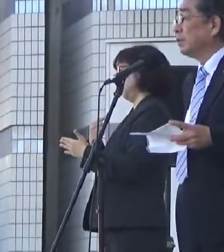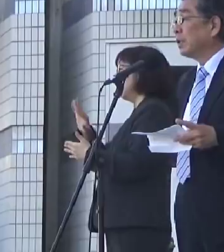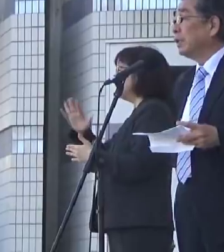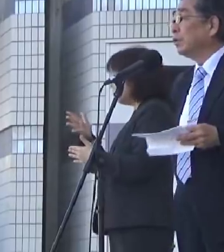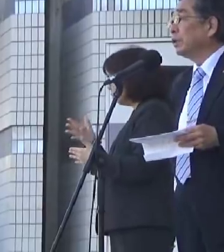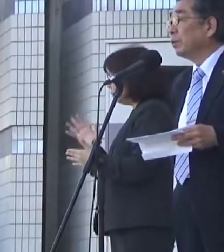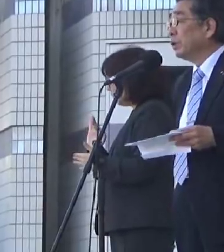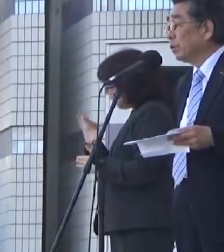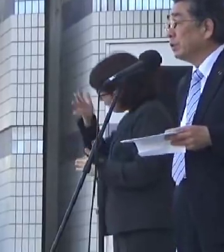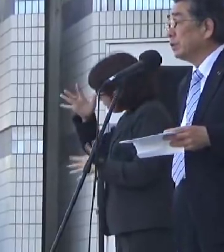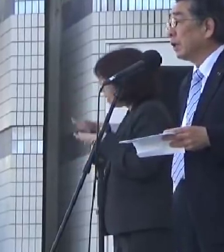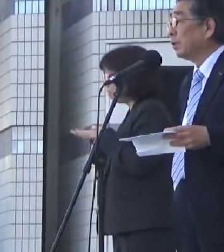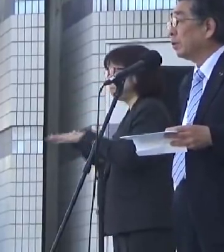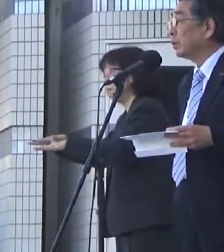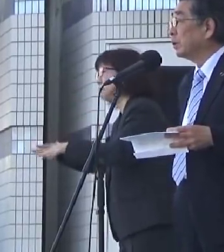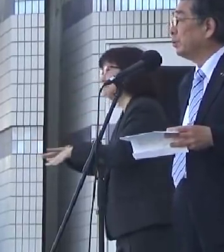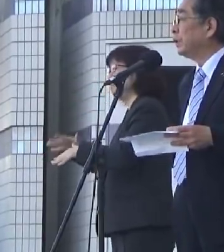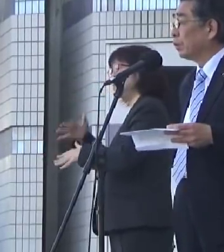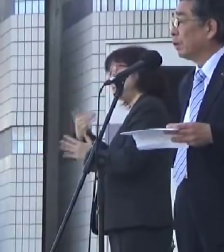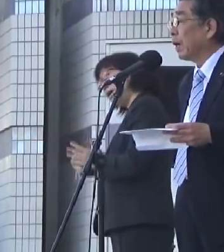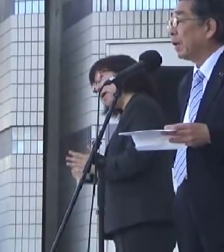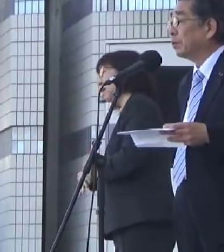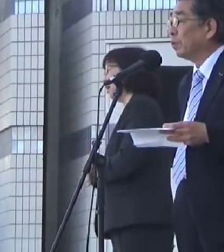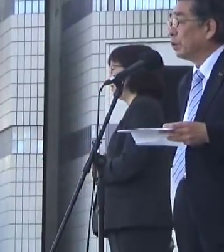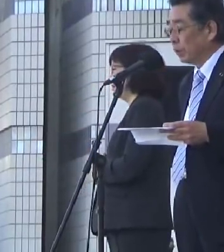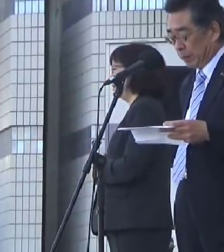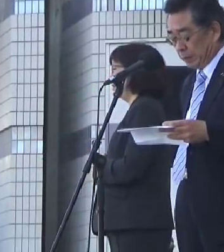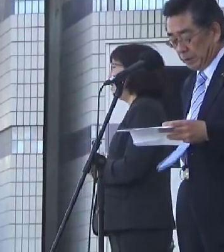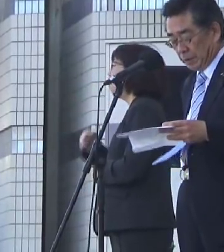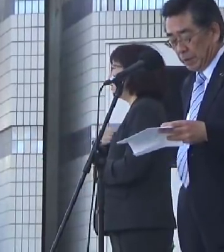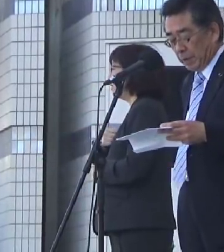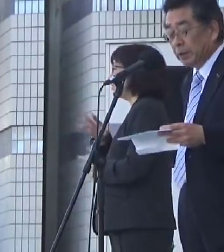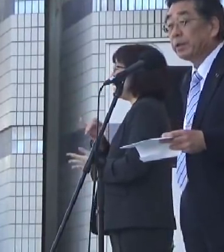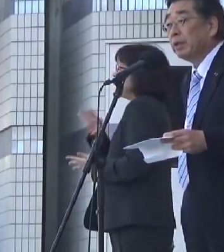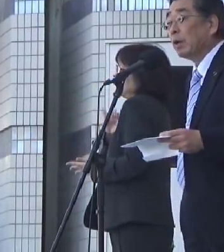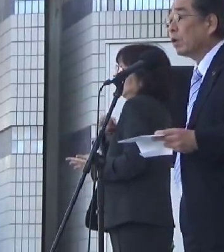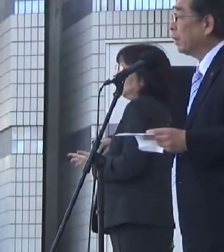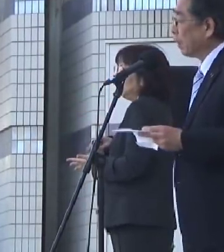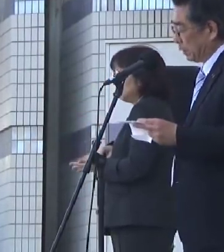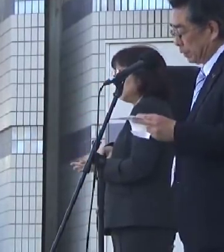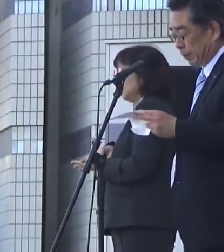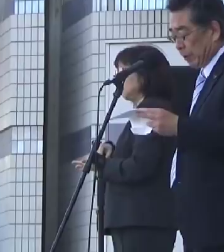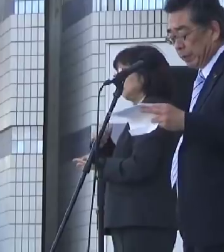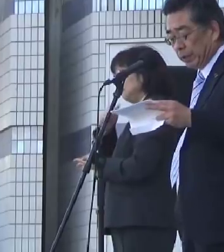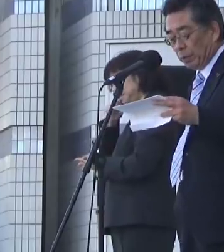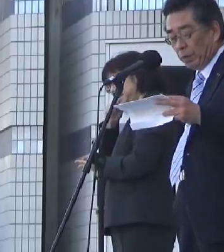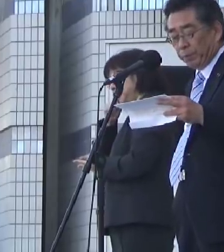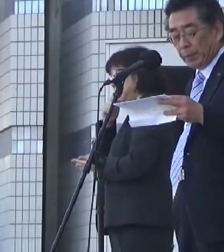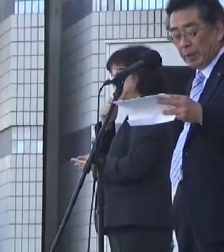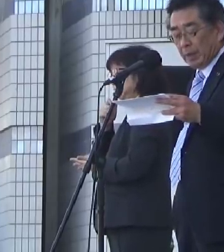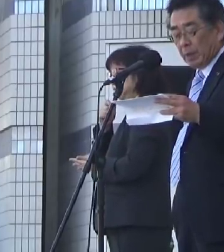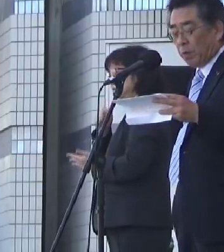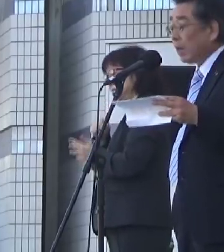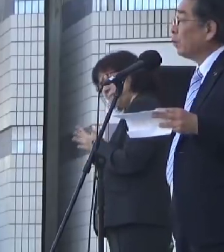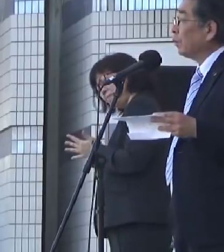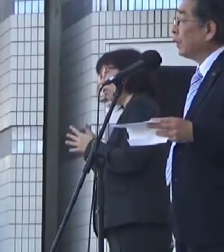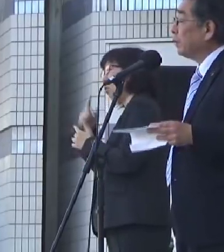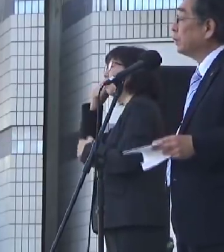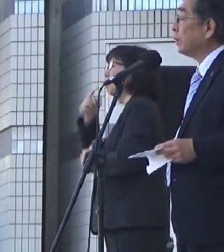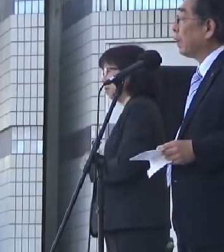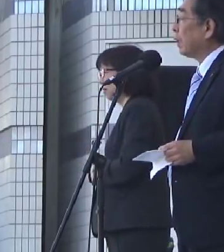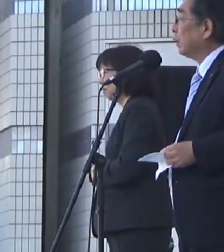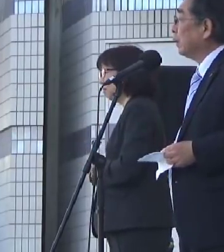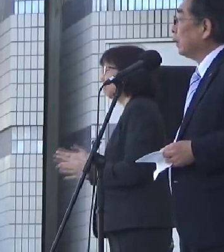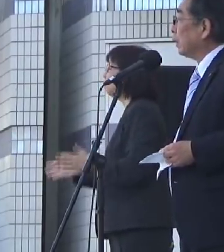これは私は議員としても非常に厳しいところがあると思っております。さて今お金の話してきましたけども、他の